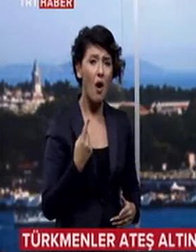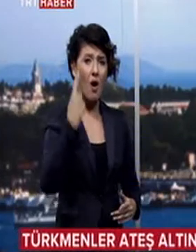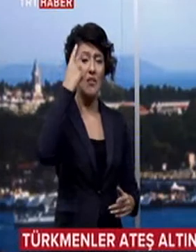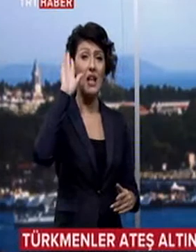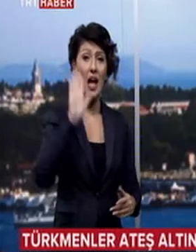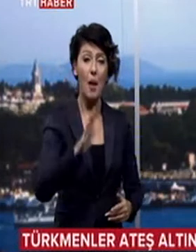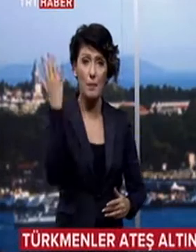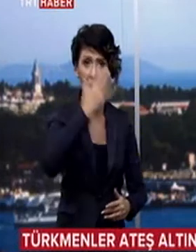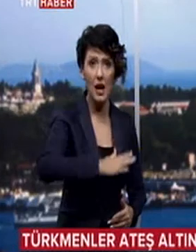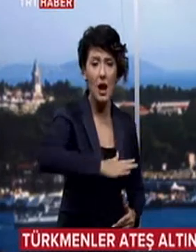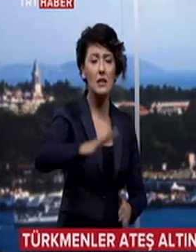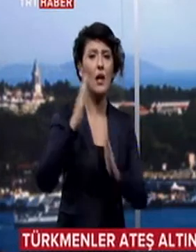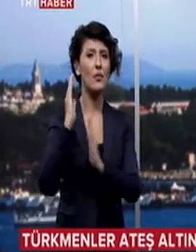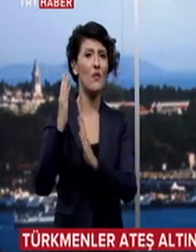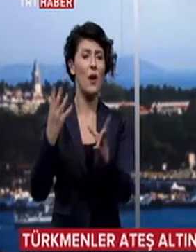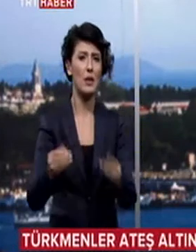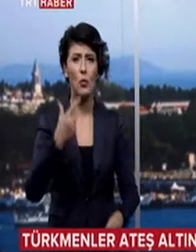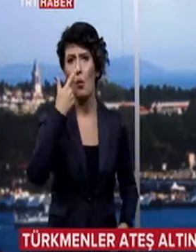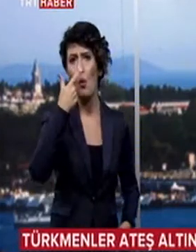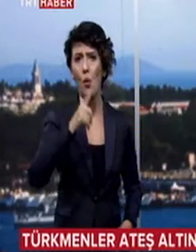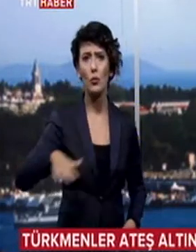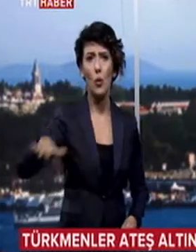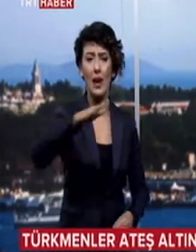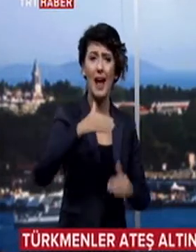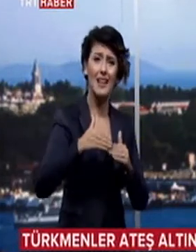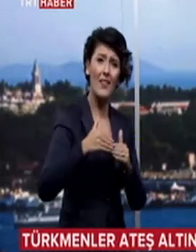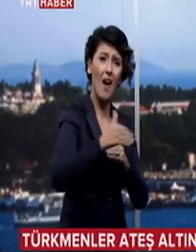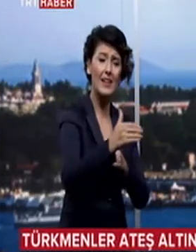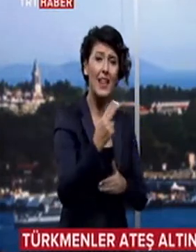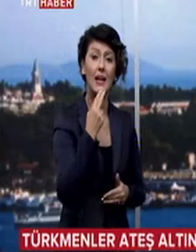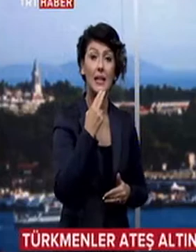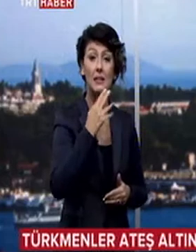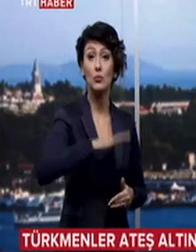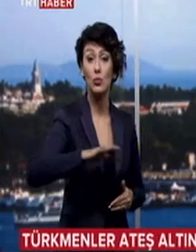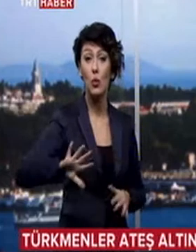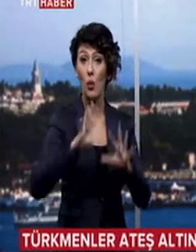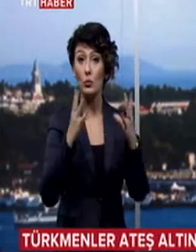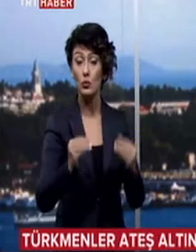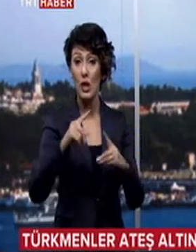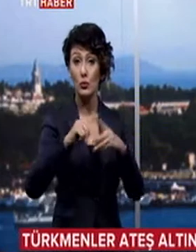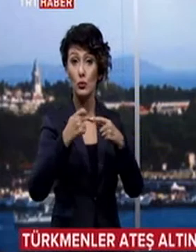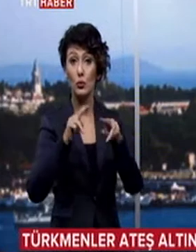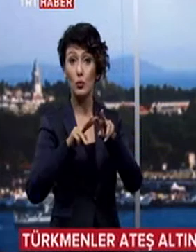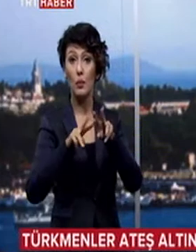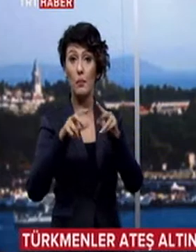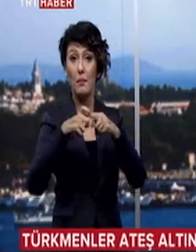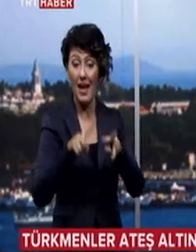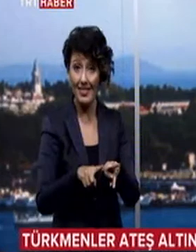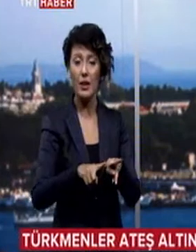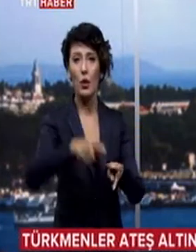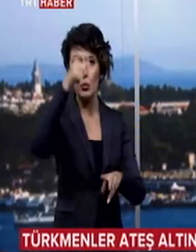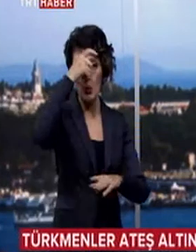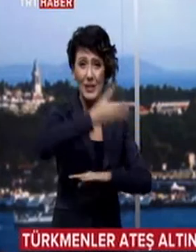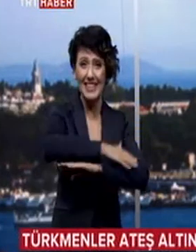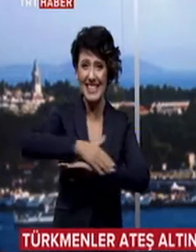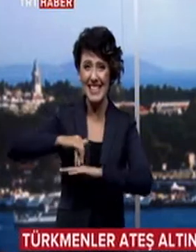hem havadan hem de karadan devam ediyor. Köylerden ayrılan kadın ve çocuklardan oluşan Türkmenler,